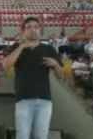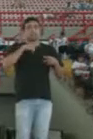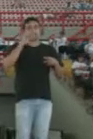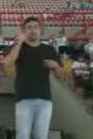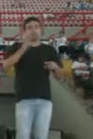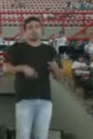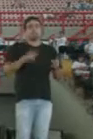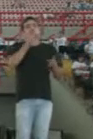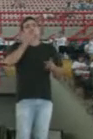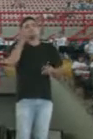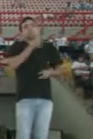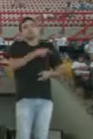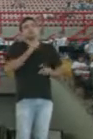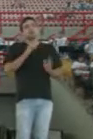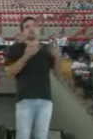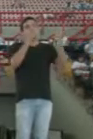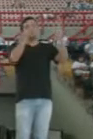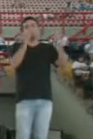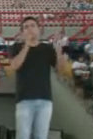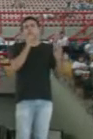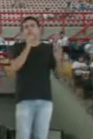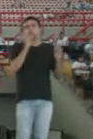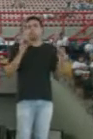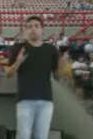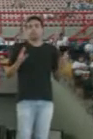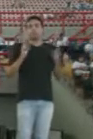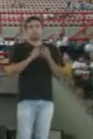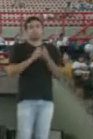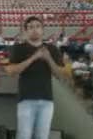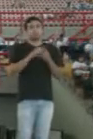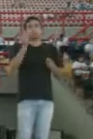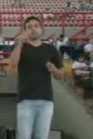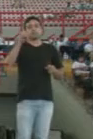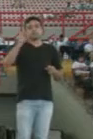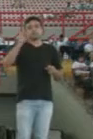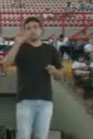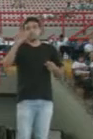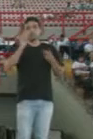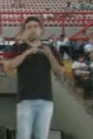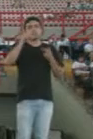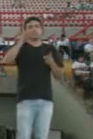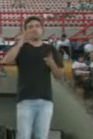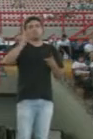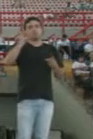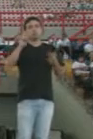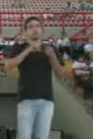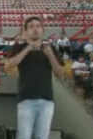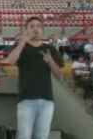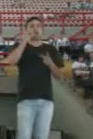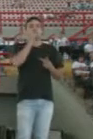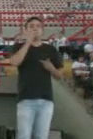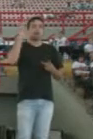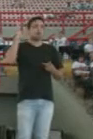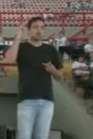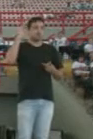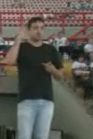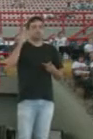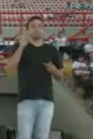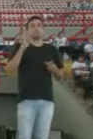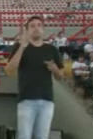cai ironizando, não é elogiando não. Se cair Anitta, se cair Naldo e a água de coco podre que